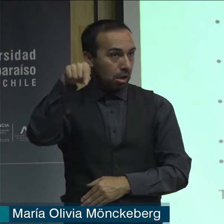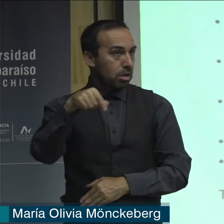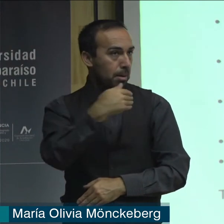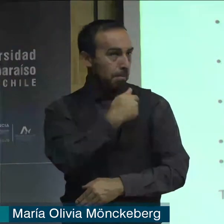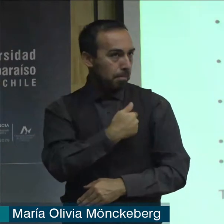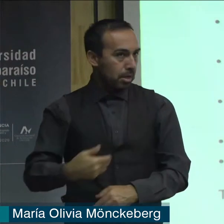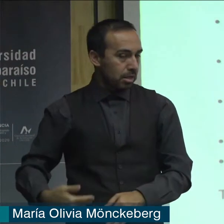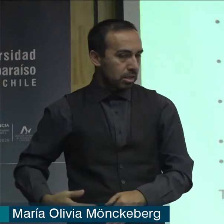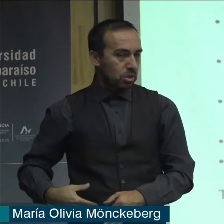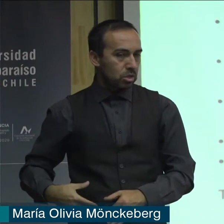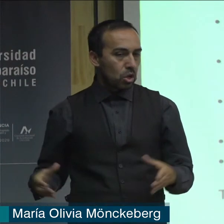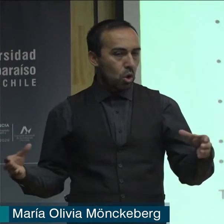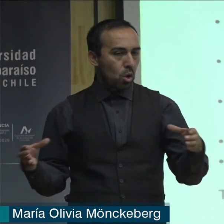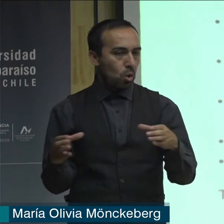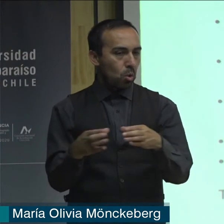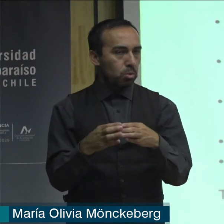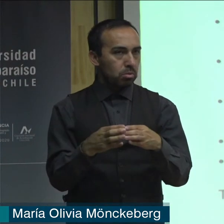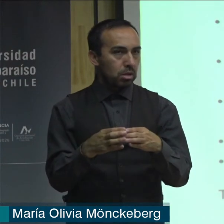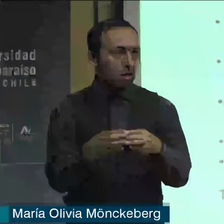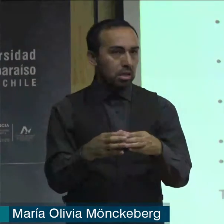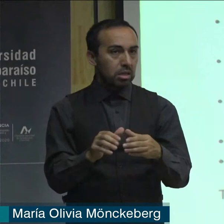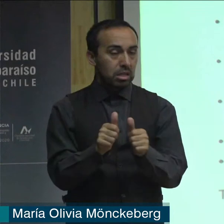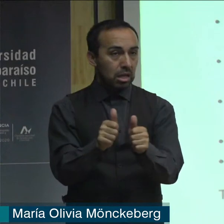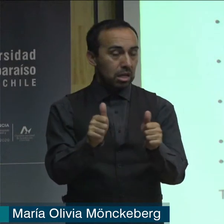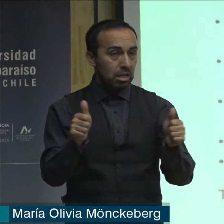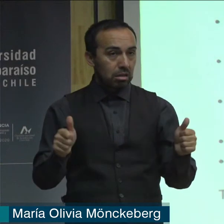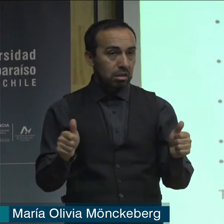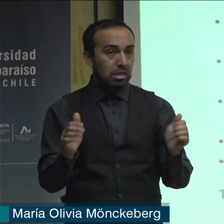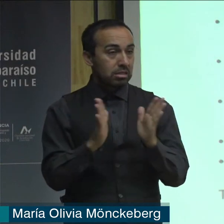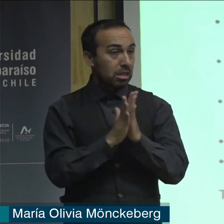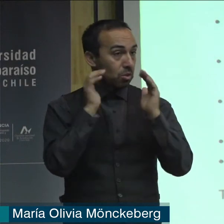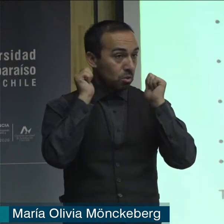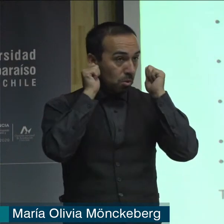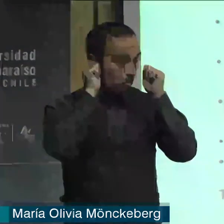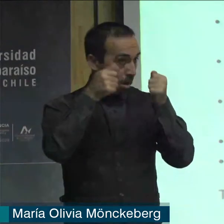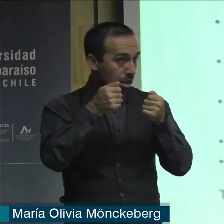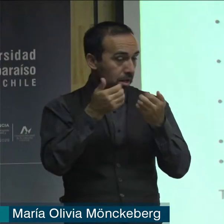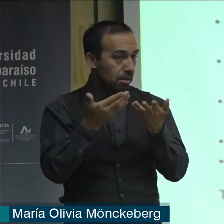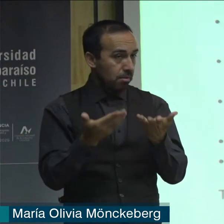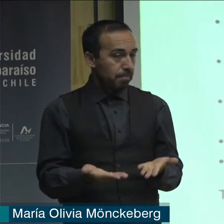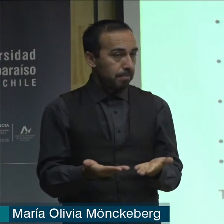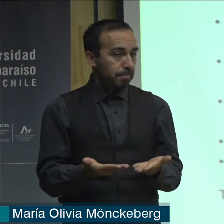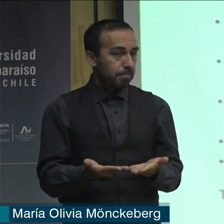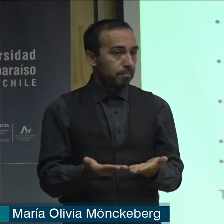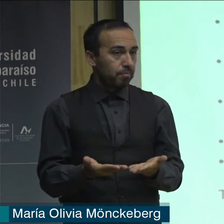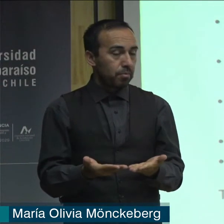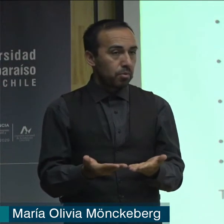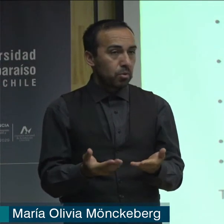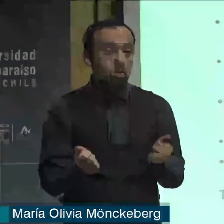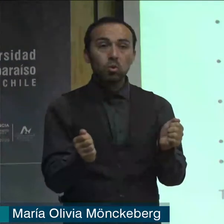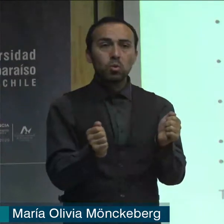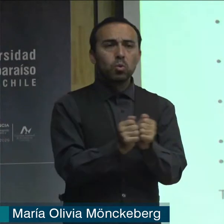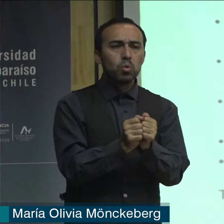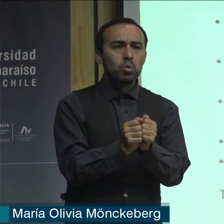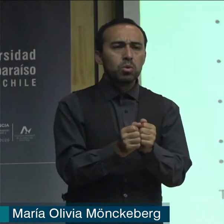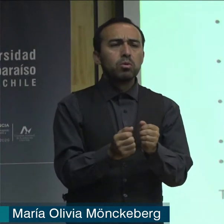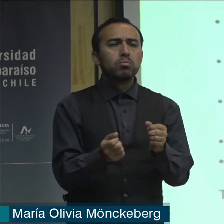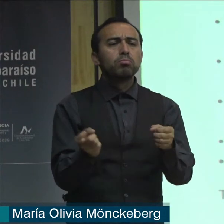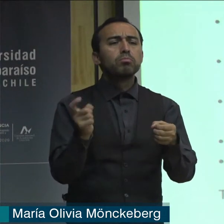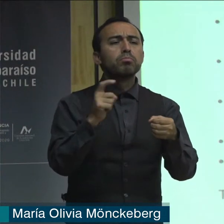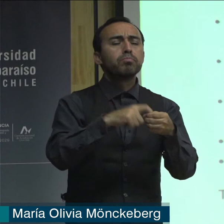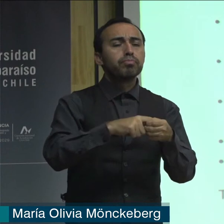todavía de la junta directiva de la Universidad de Santo Tomás y a través de las de las sociedades que están detrás uno